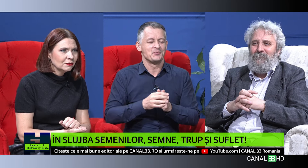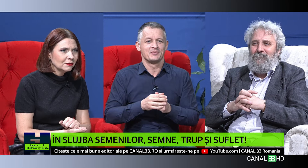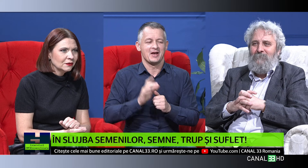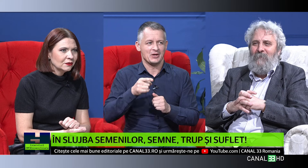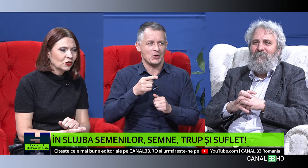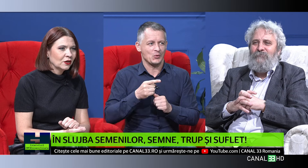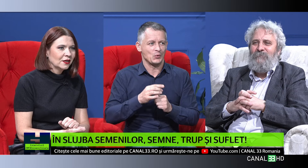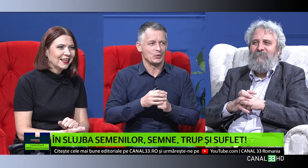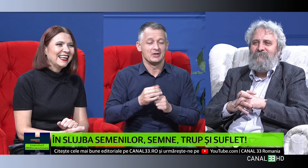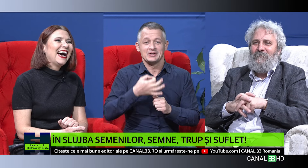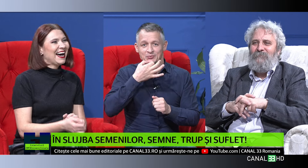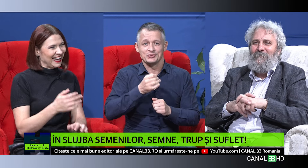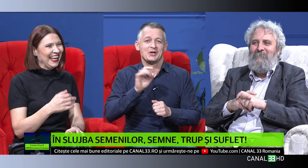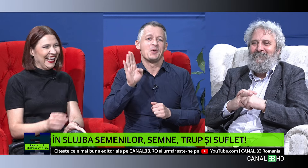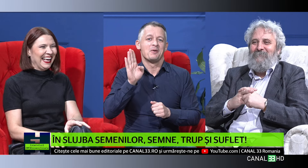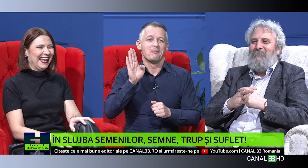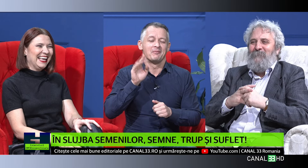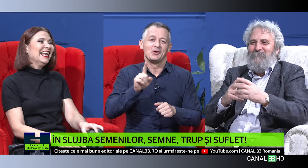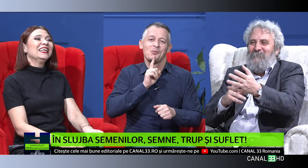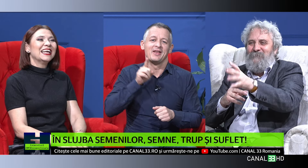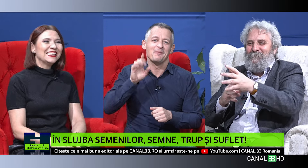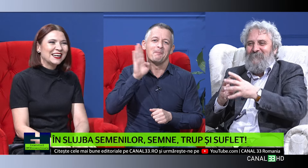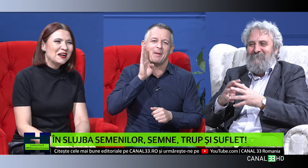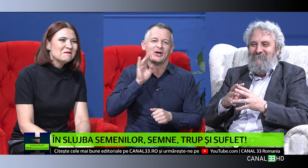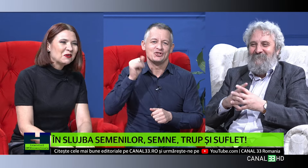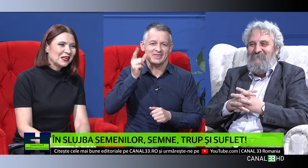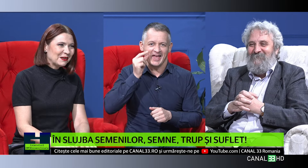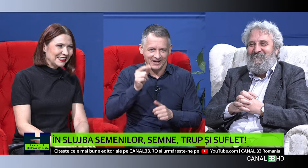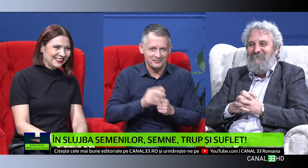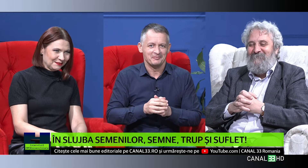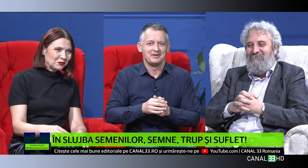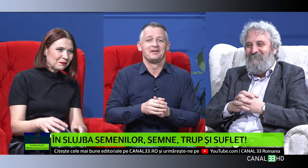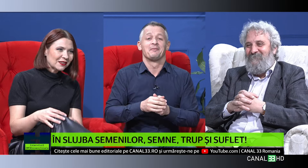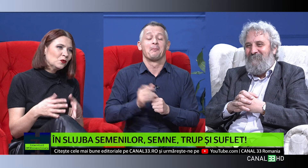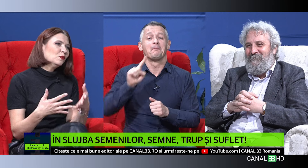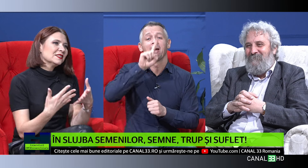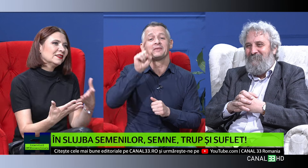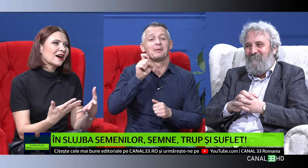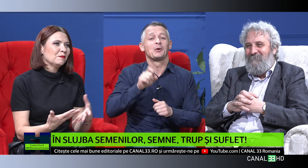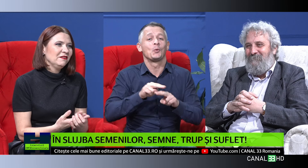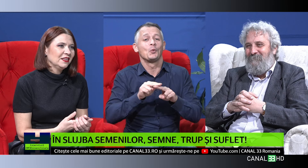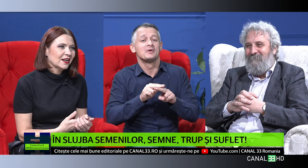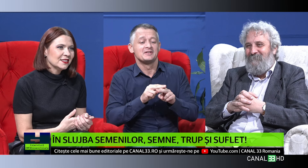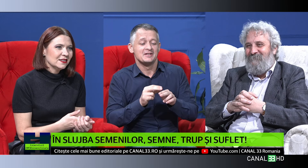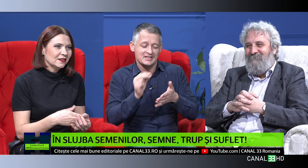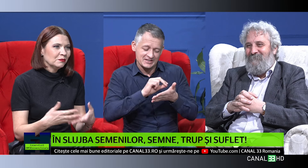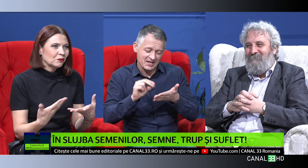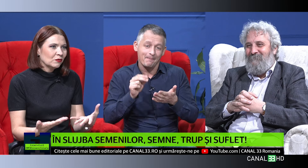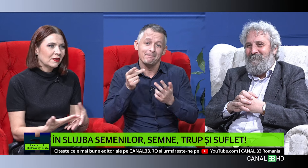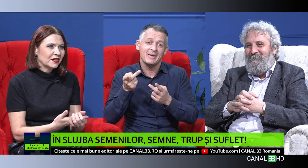Nu, mama și tata cum da, sună? Da. M-am întrebat cum să treacă pe invitație. Am vrea